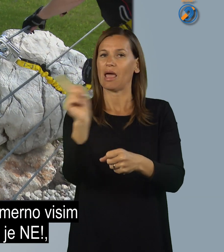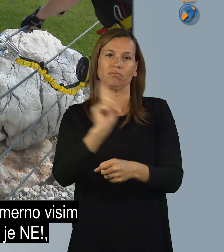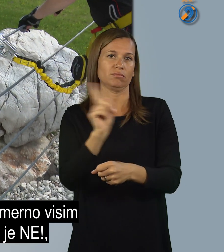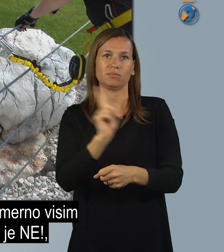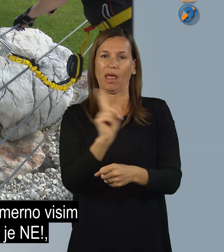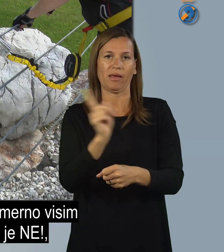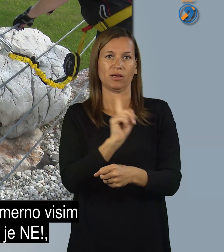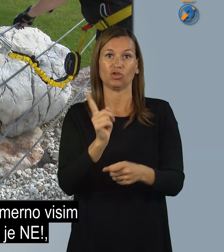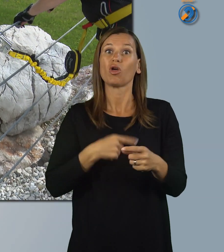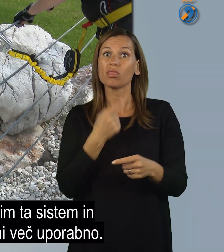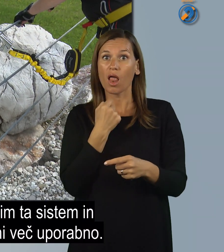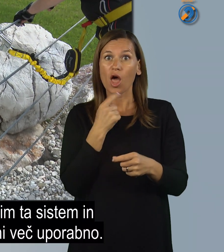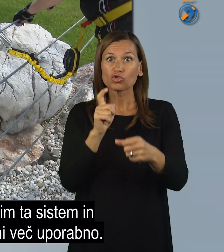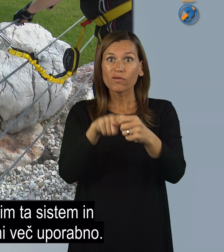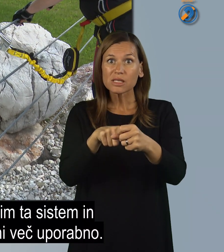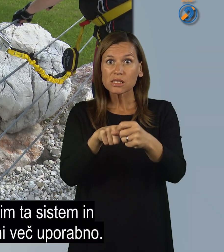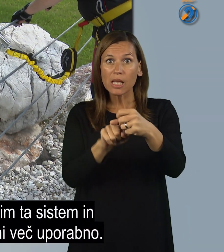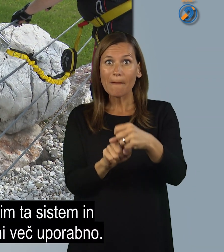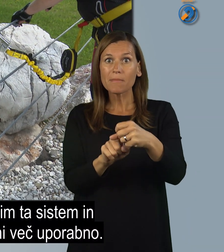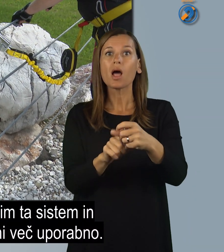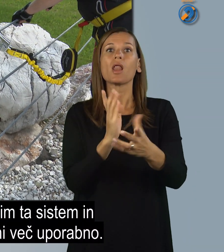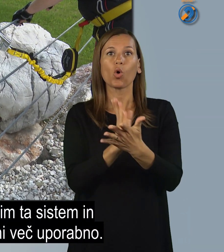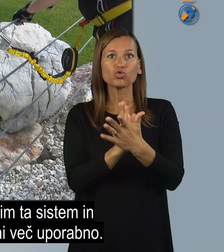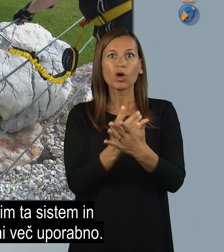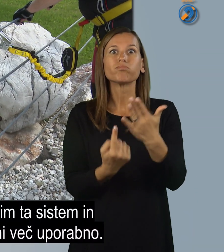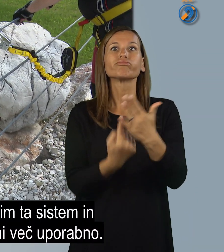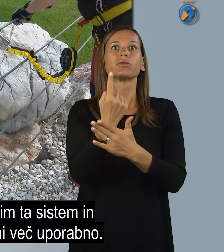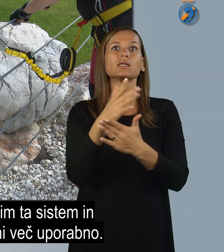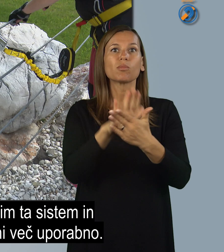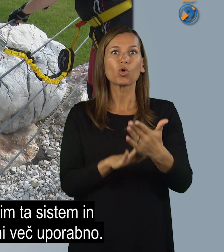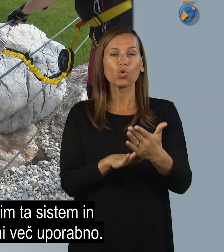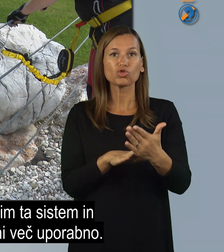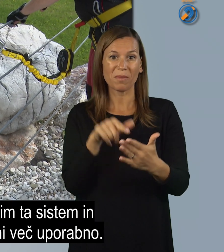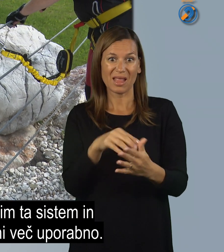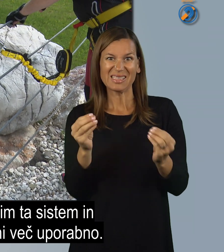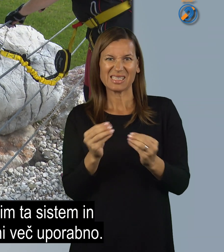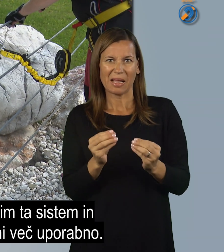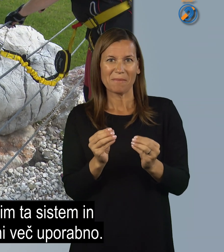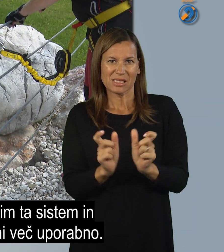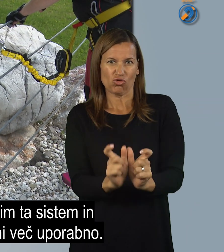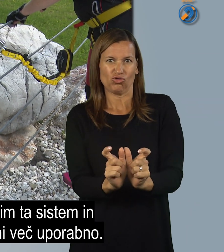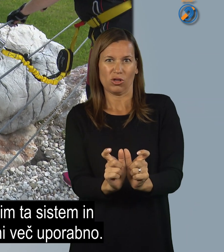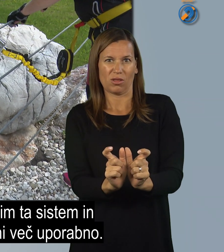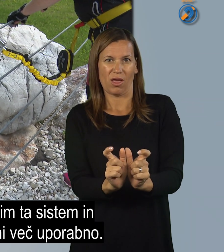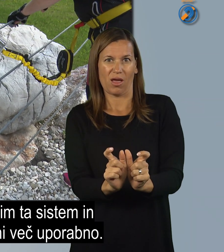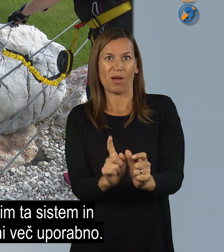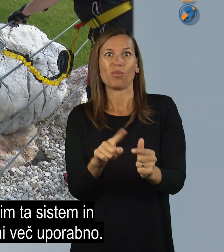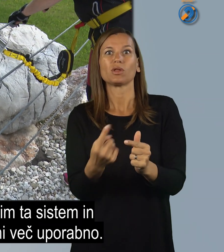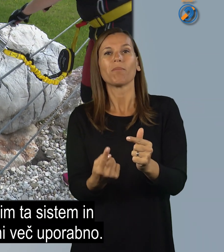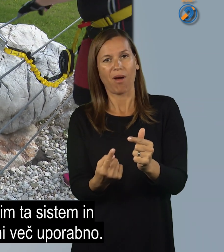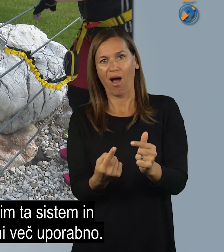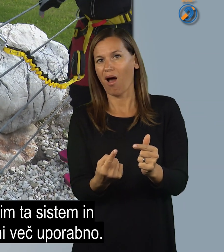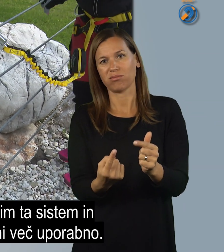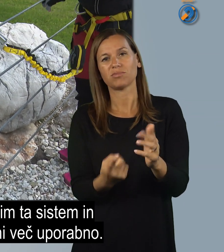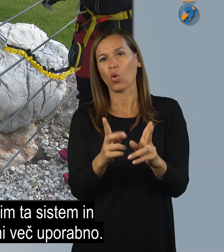to je ne. Če jaz namerno visim na temu, lahko že sprožim ta sistem in potem se zgodi to,